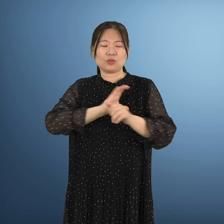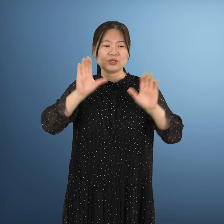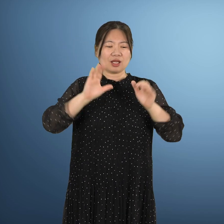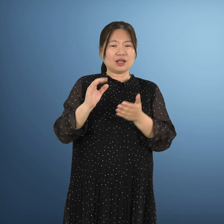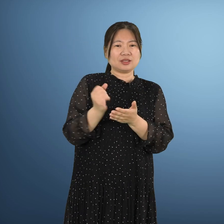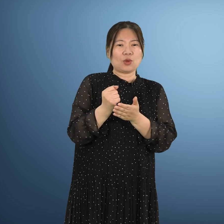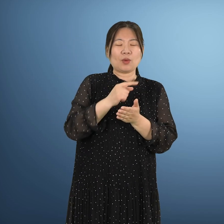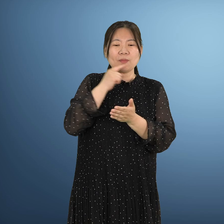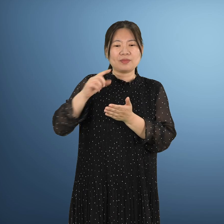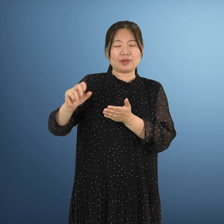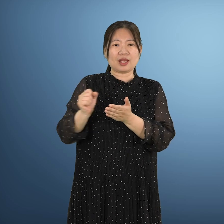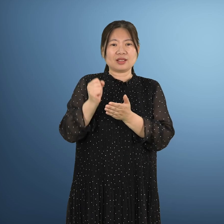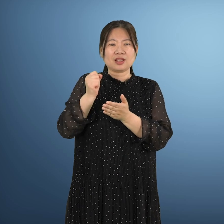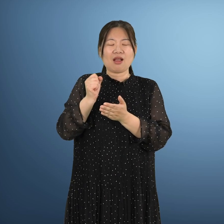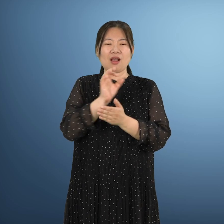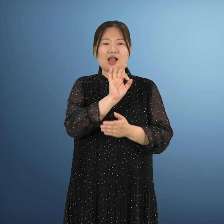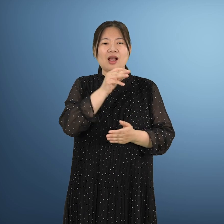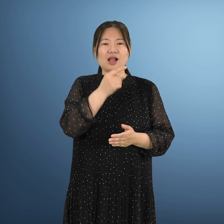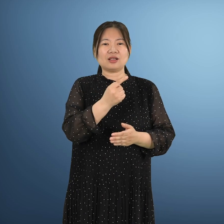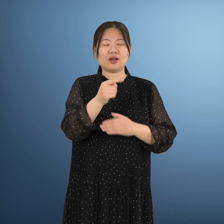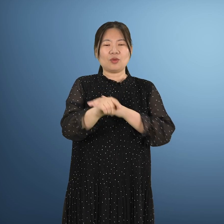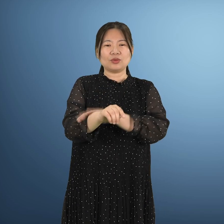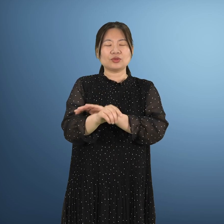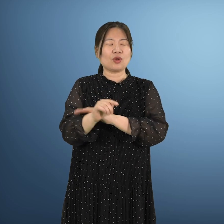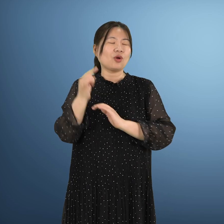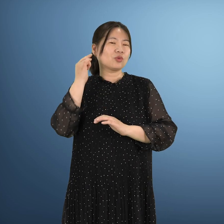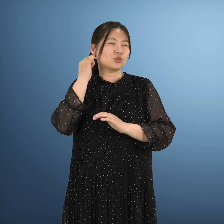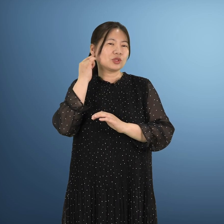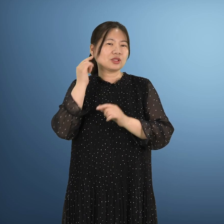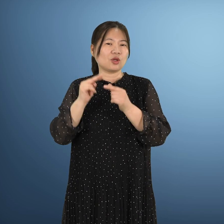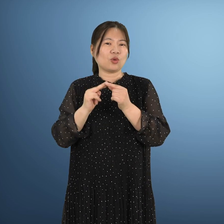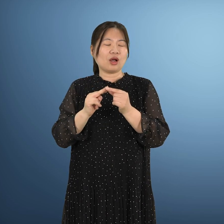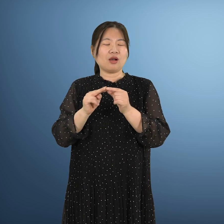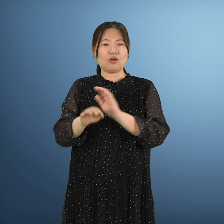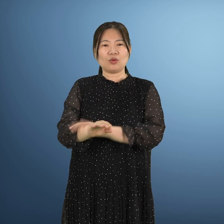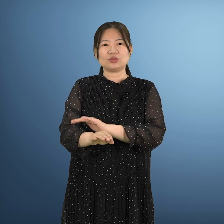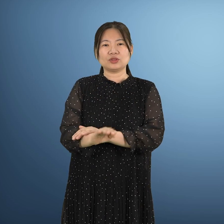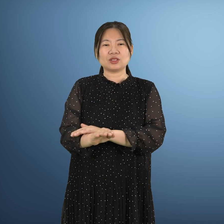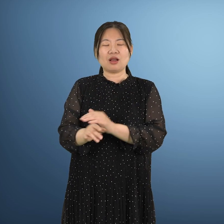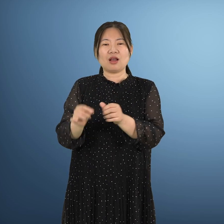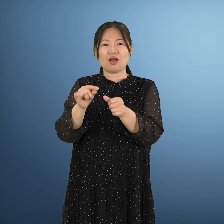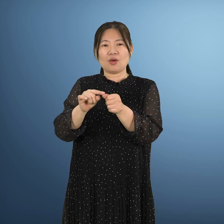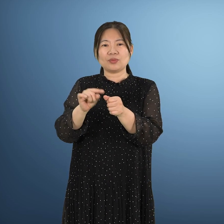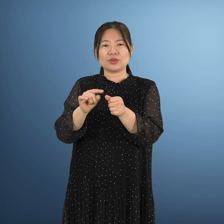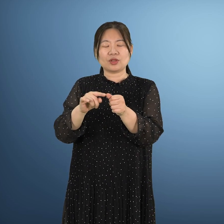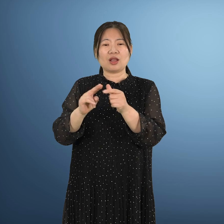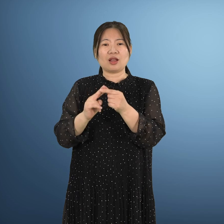피를 가져다가 아론의 오른쪽 귀풀이와 그의 오른쪽